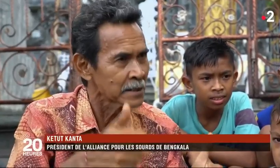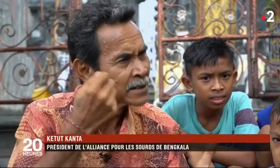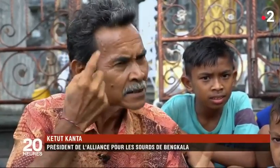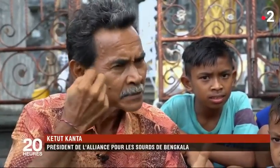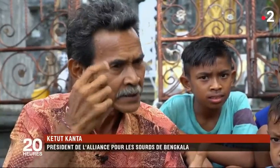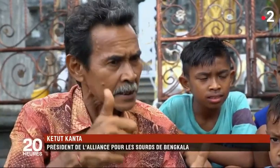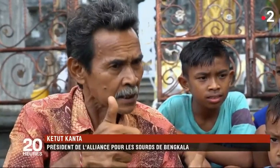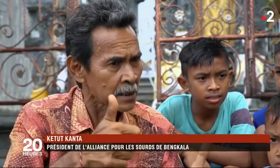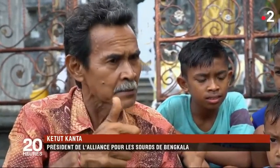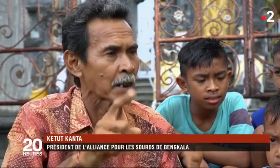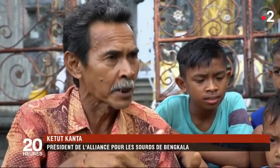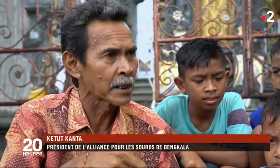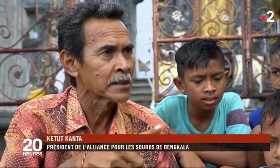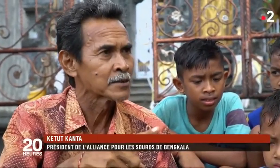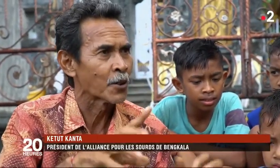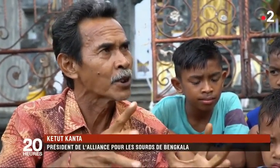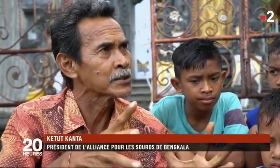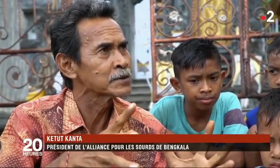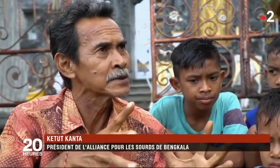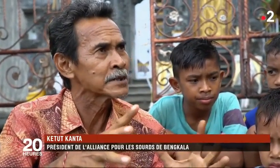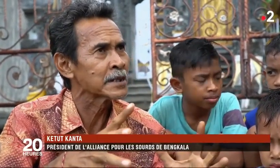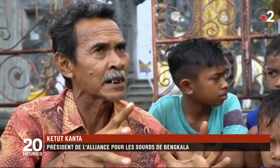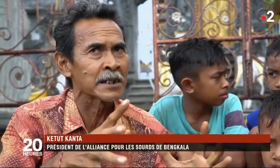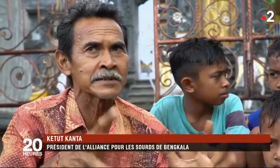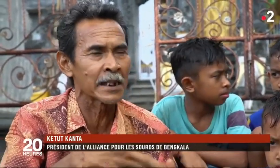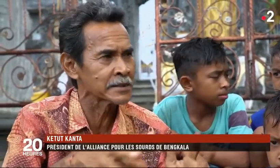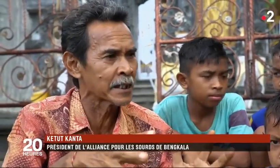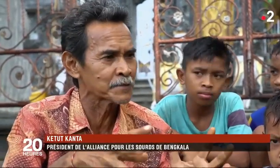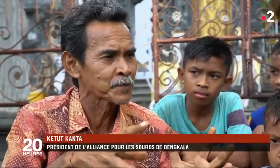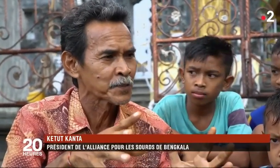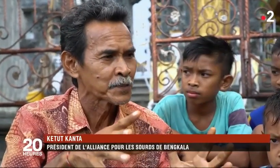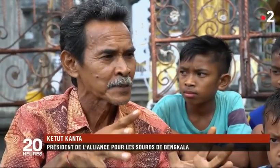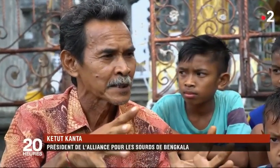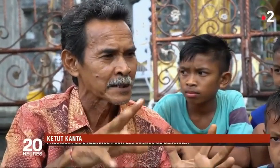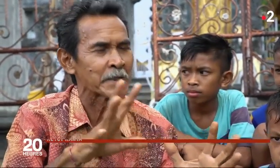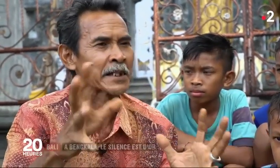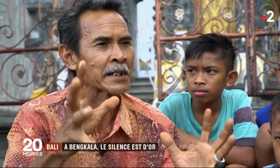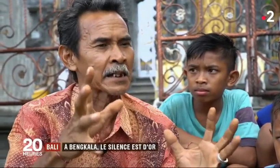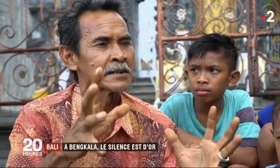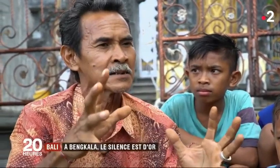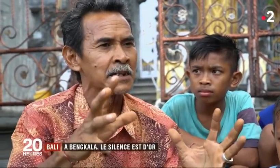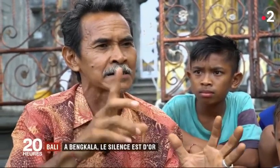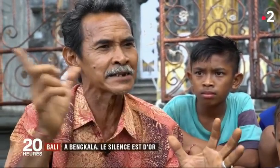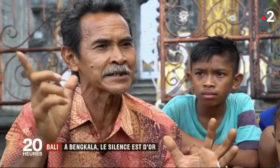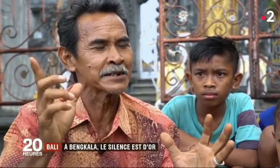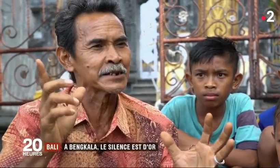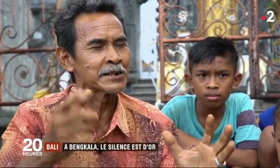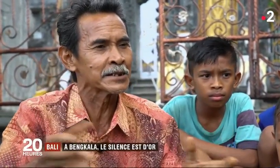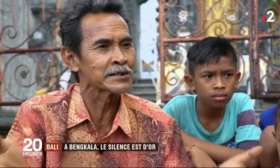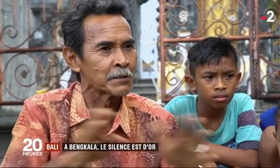Autrefois, on croyait qu'il y avait au-dessus de notre cimetière l'esprit du dieu sourd et qu'il était en colère. Mais au fil